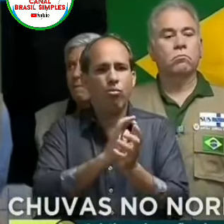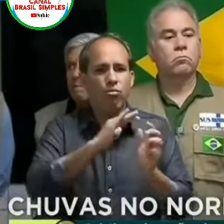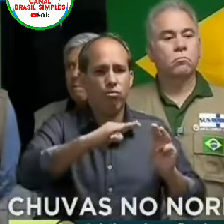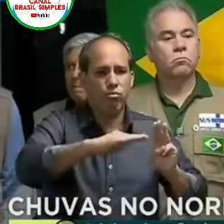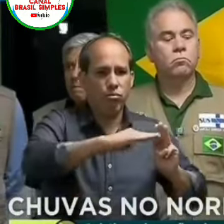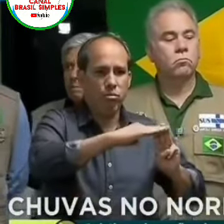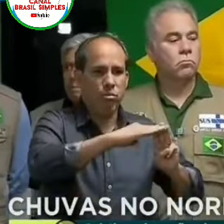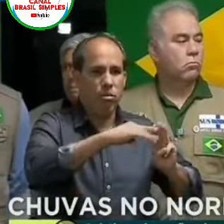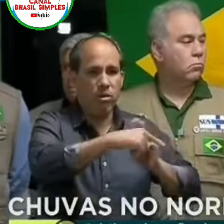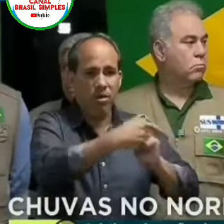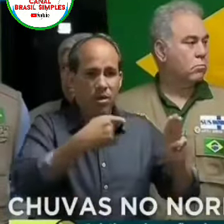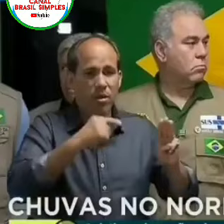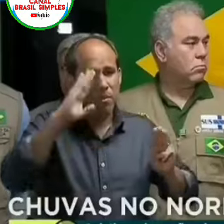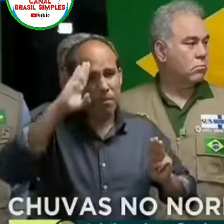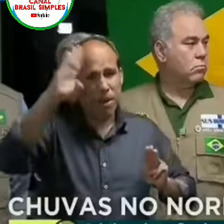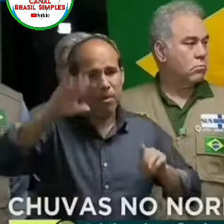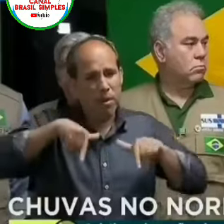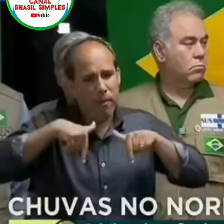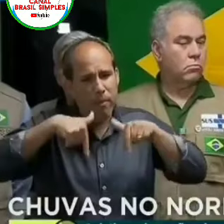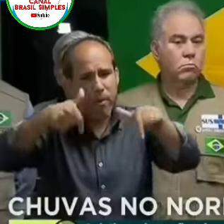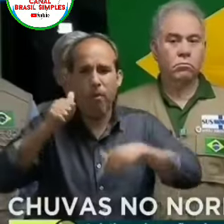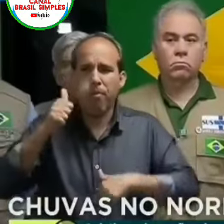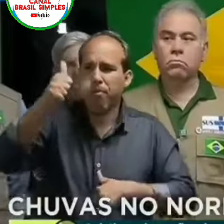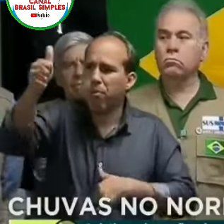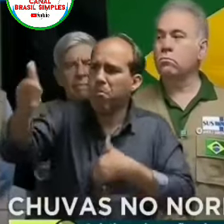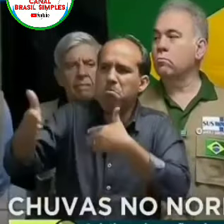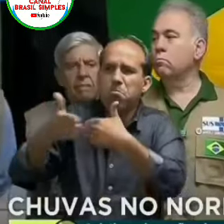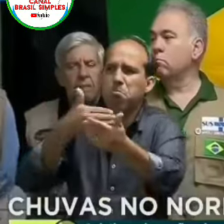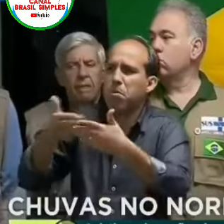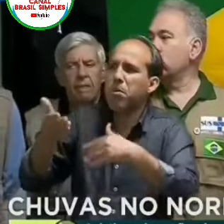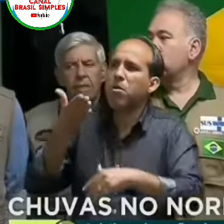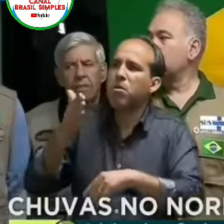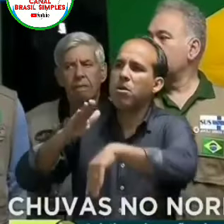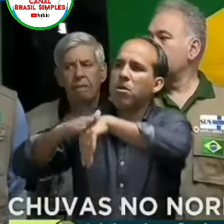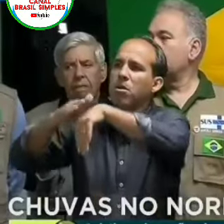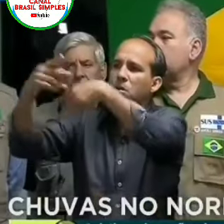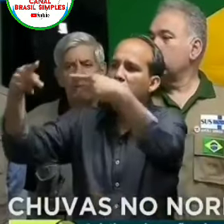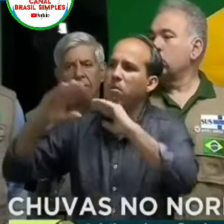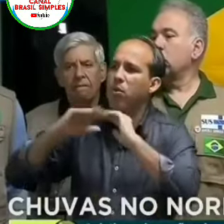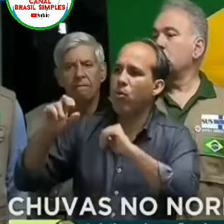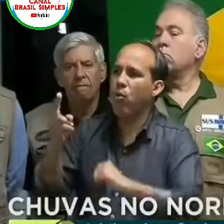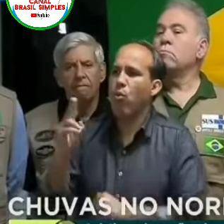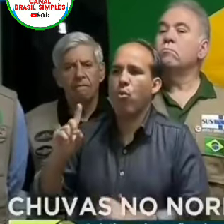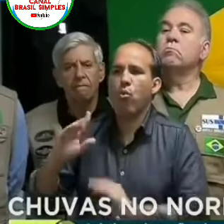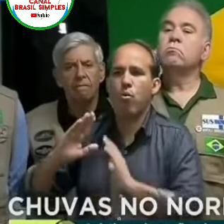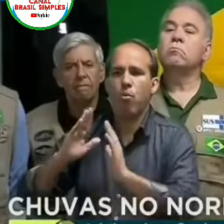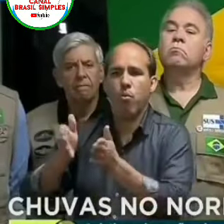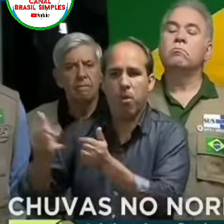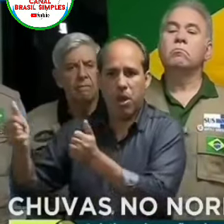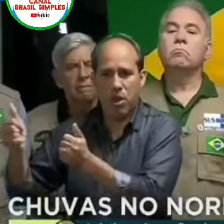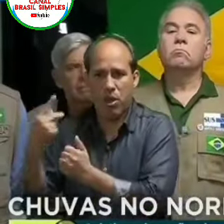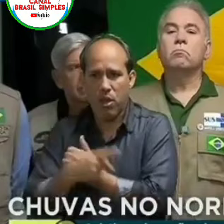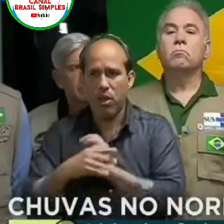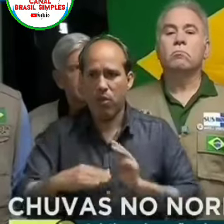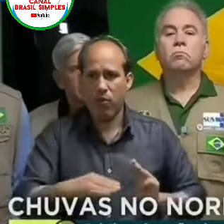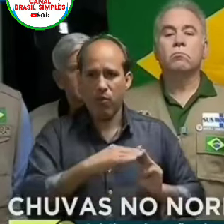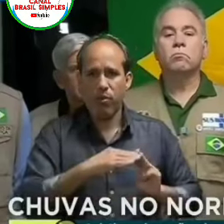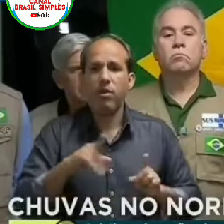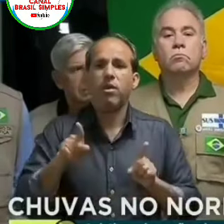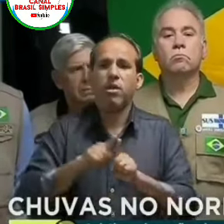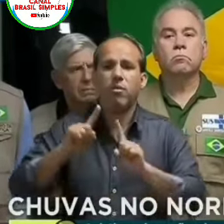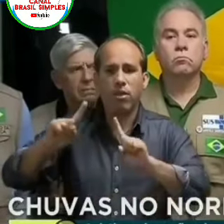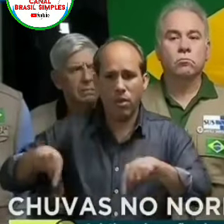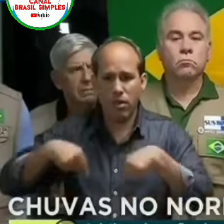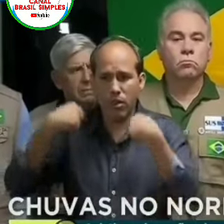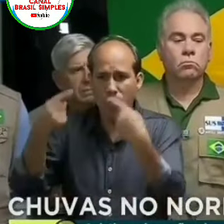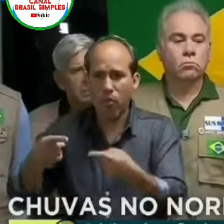Armadas foram as primeiras a se mobilizar, independente de qualquer solicitação, e também, imediatamente depois,